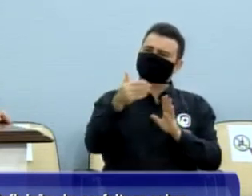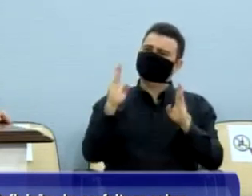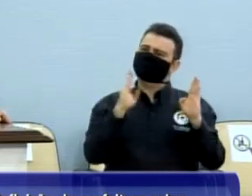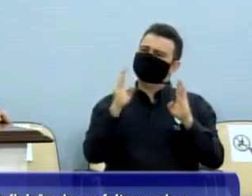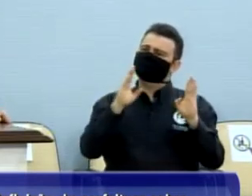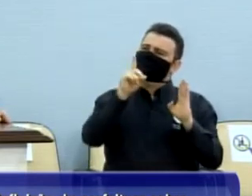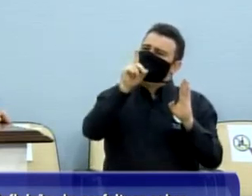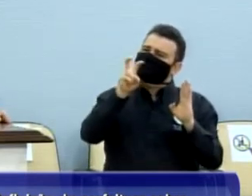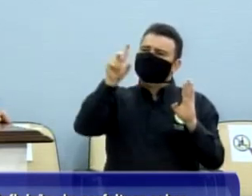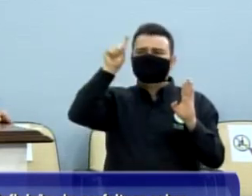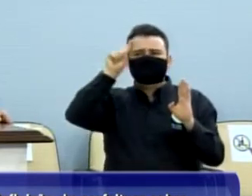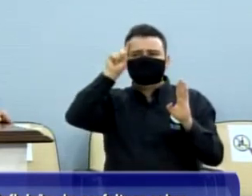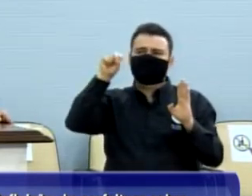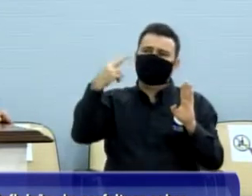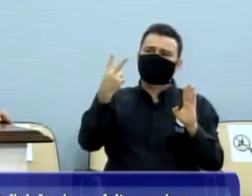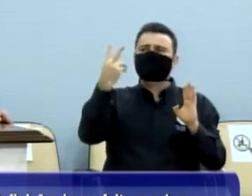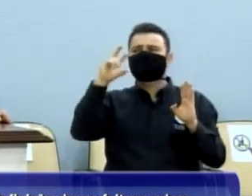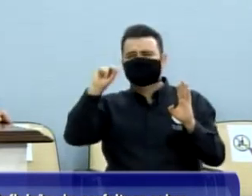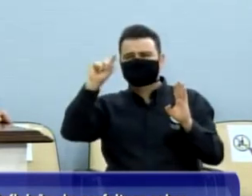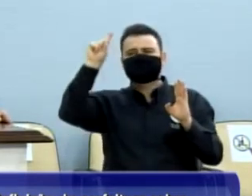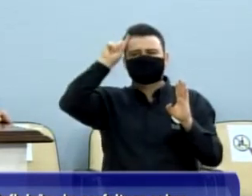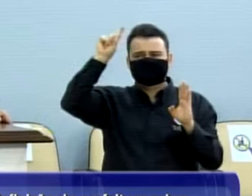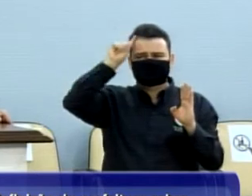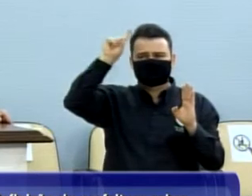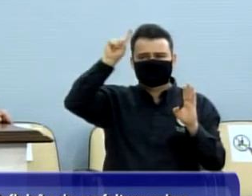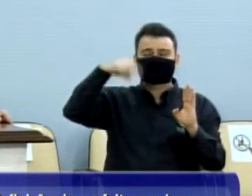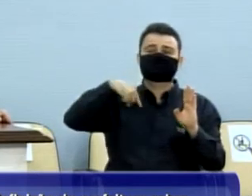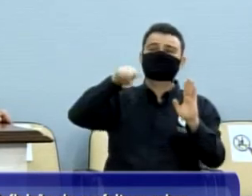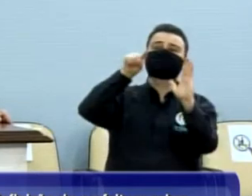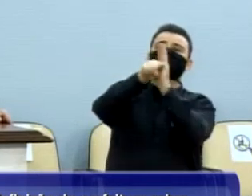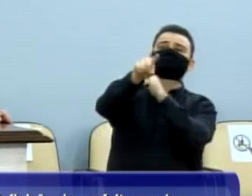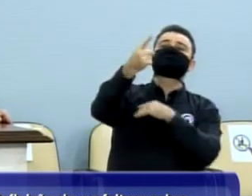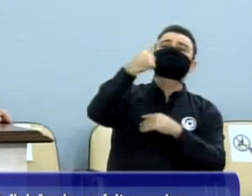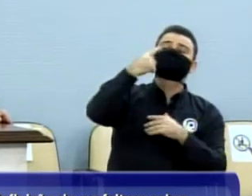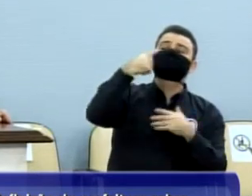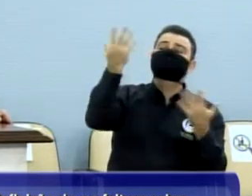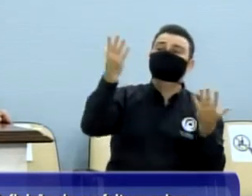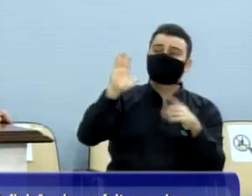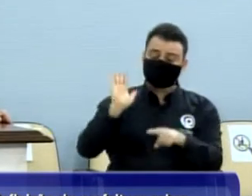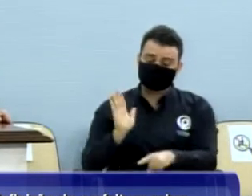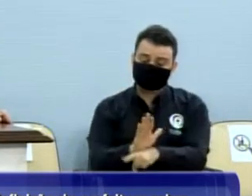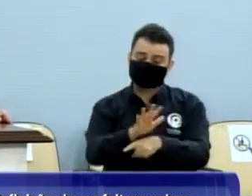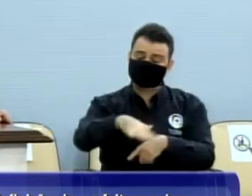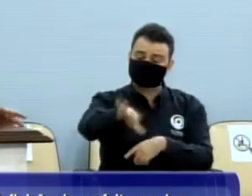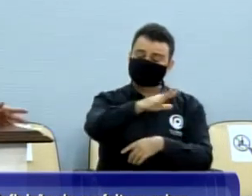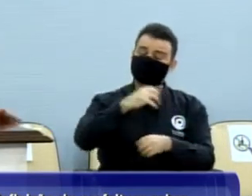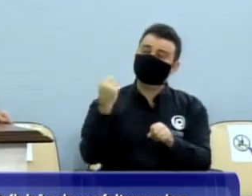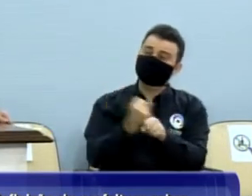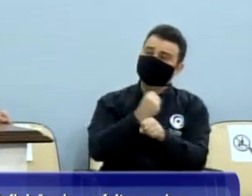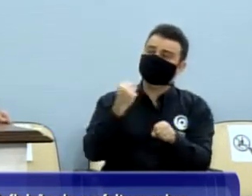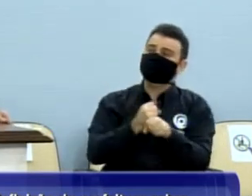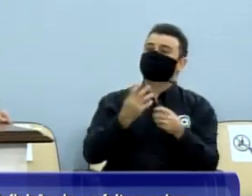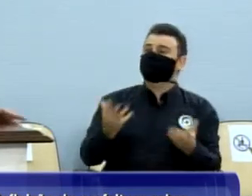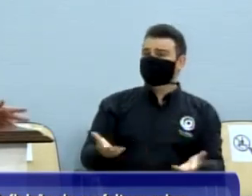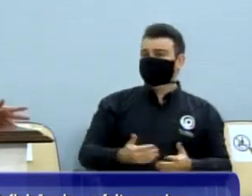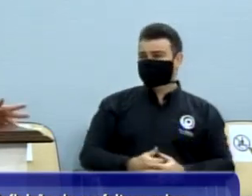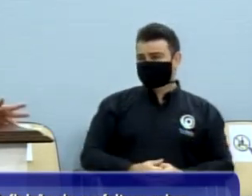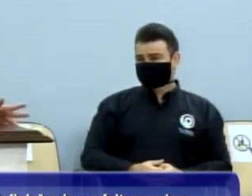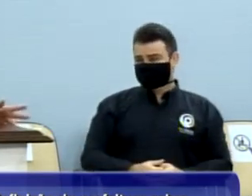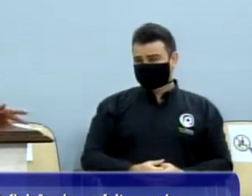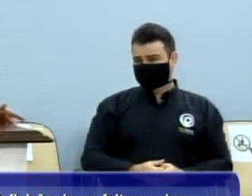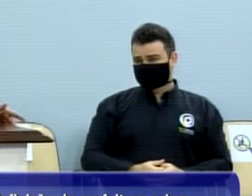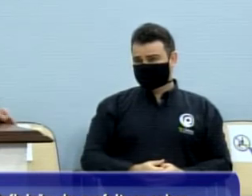dias, ter uma posição positiva para aquele lado. Viu, Karina? Você também... Então, Karina, o que eu